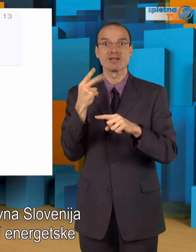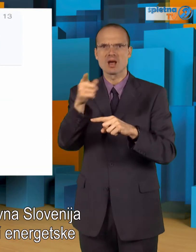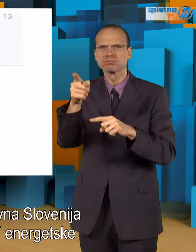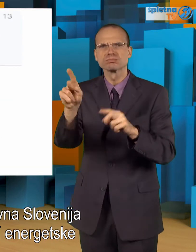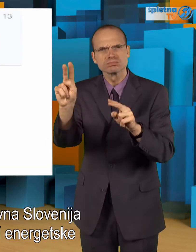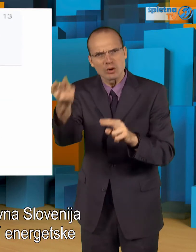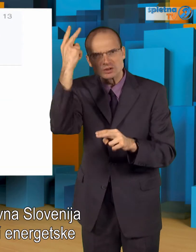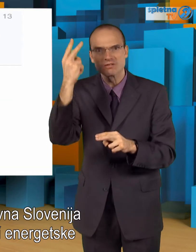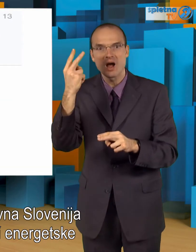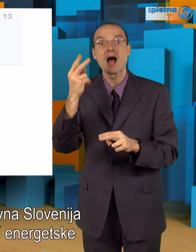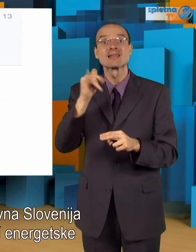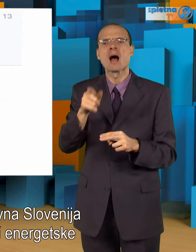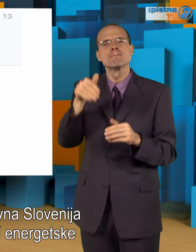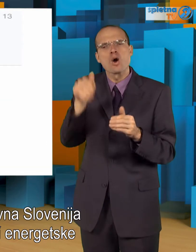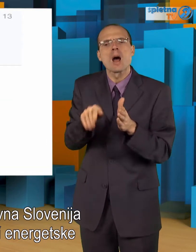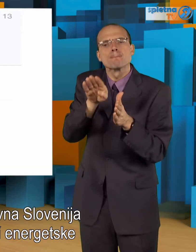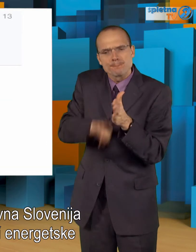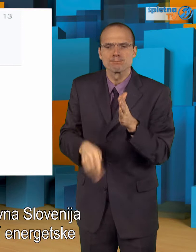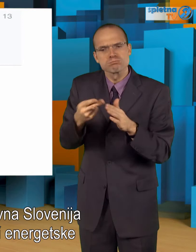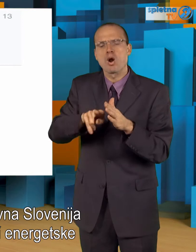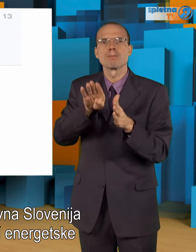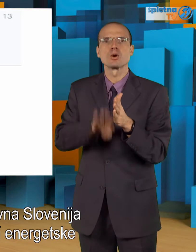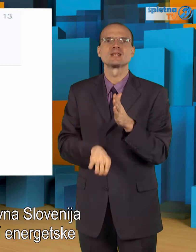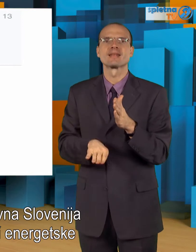izkaznice, če se že zavzema za cenejšo energijo.